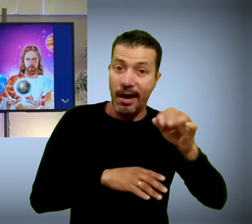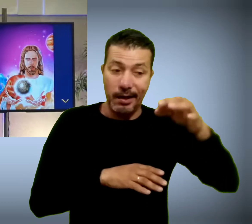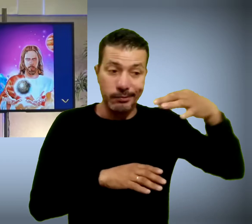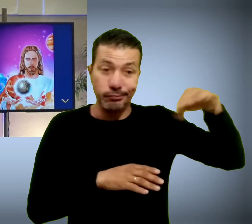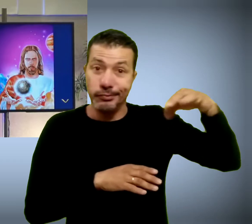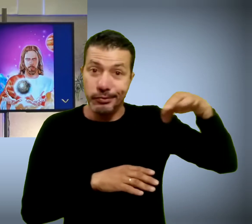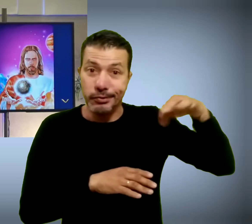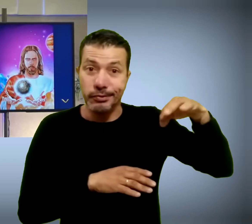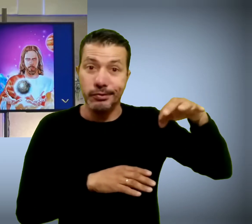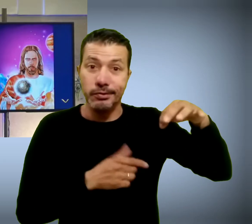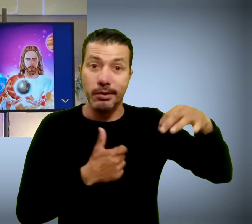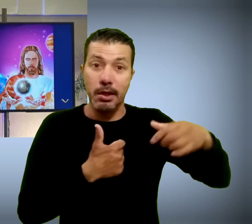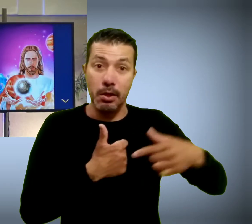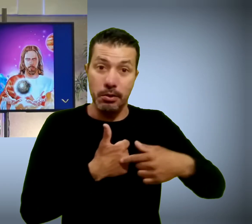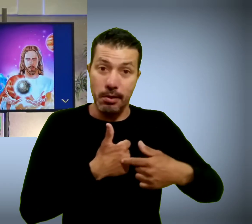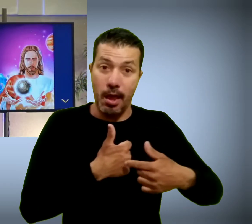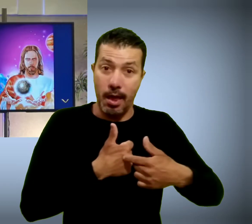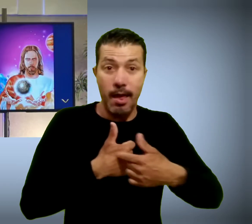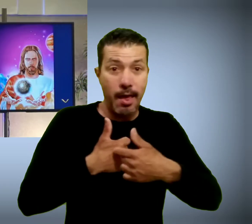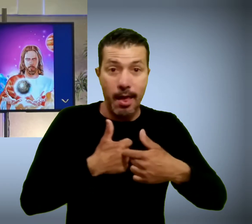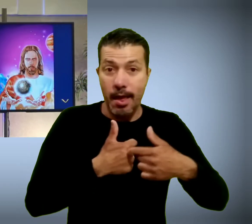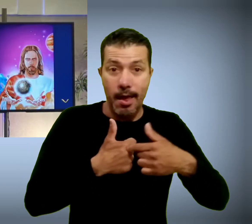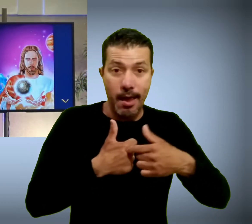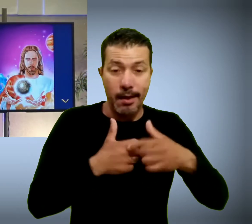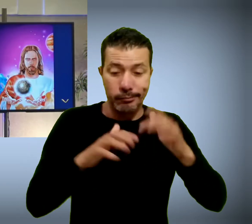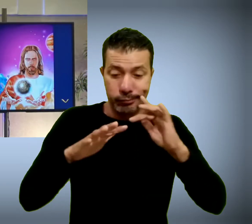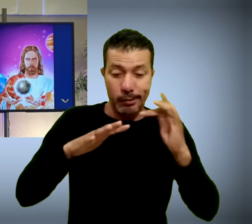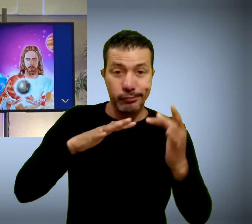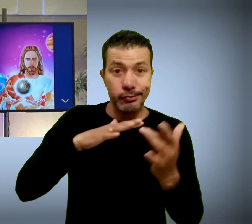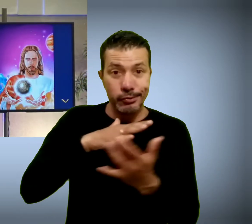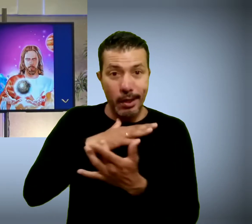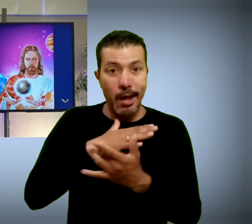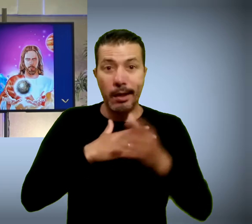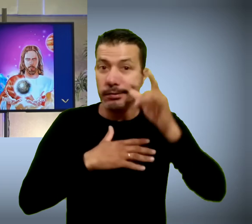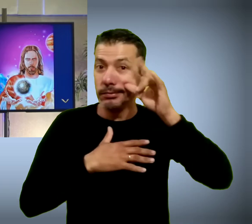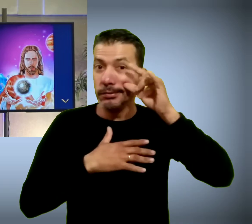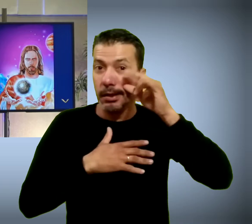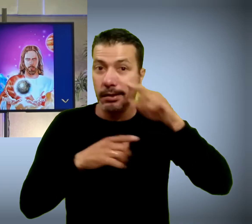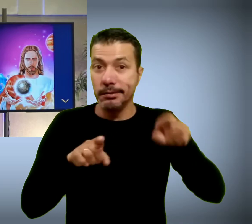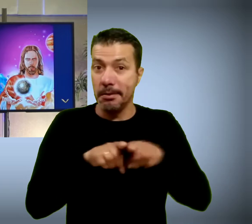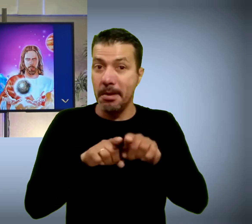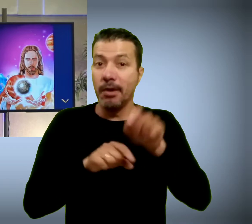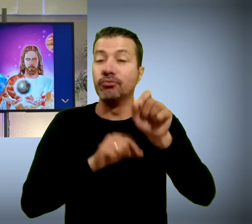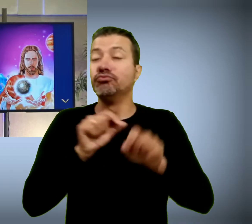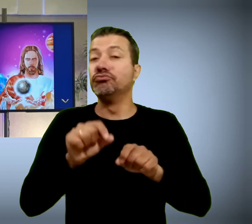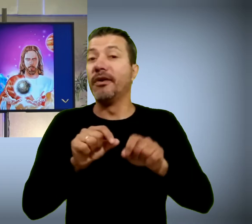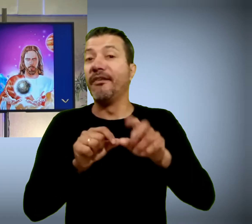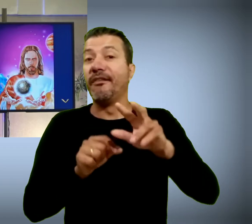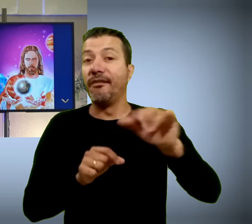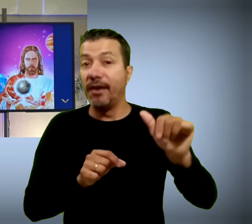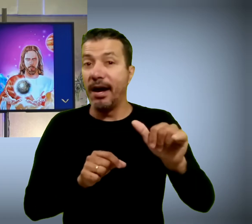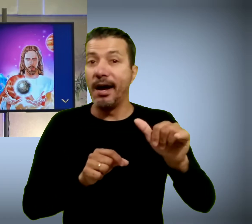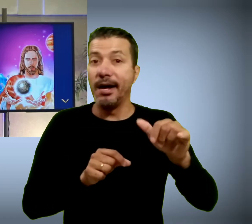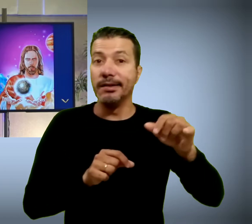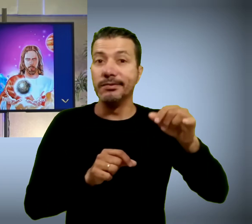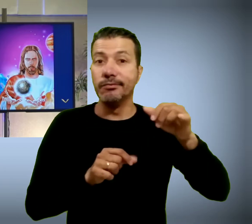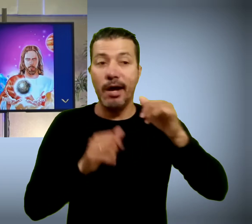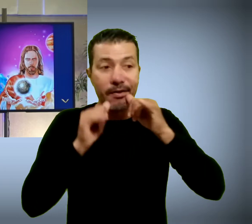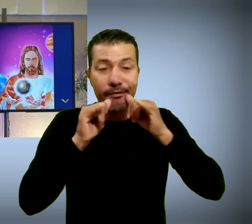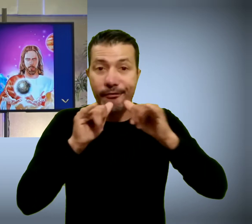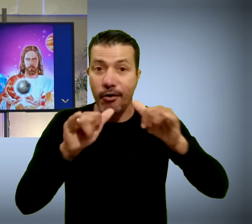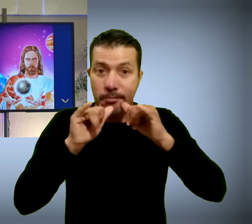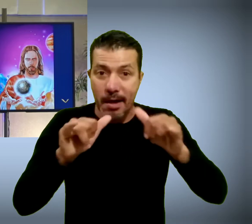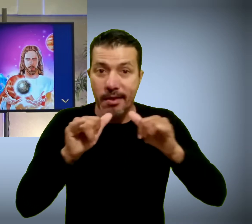o sininho, compartilha, segue as nossas redes sociais, o Instagram também, você é muito bem-vindo. Lá você vai ter sempre um aviso,